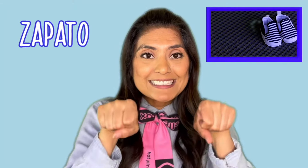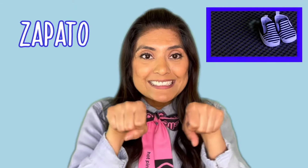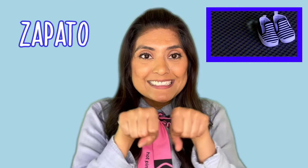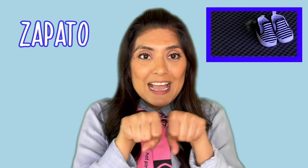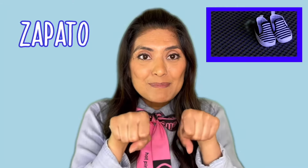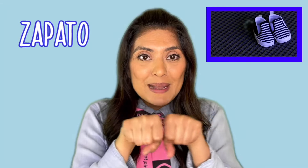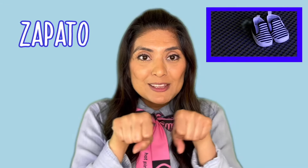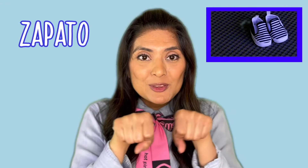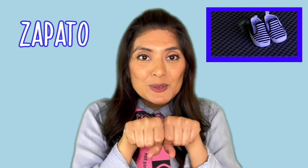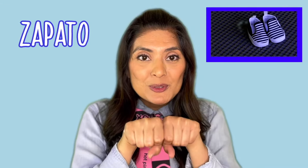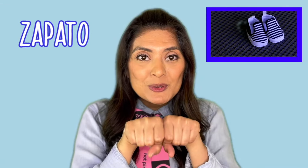Zapato,